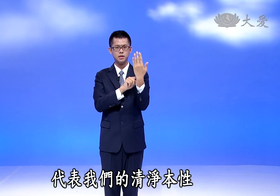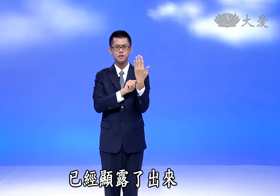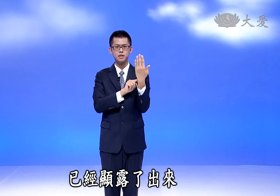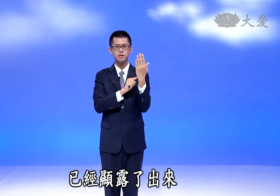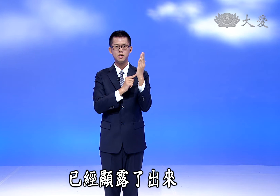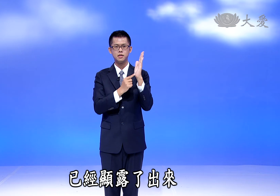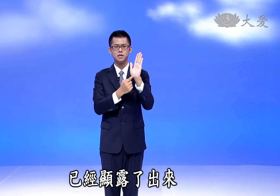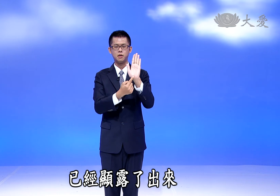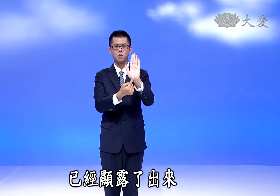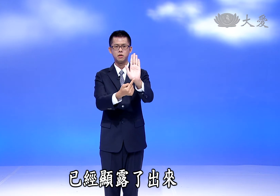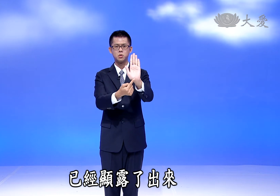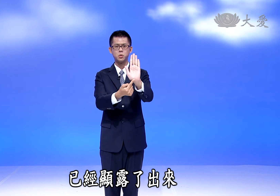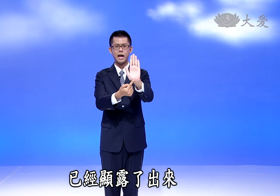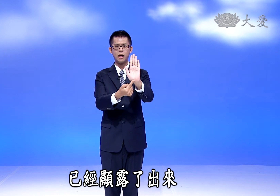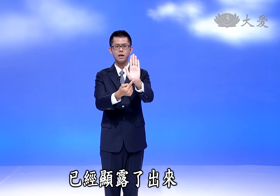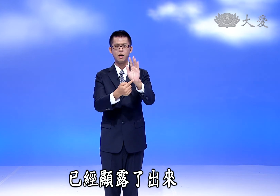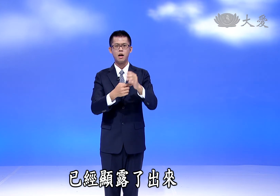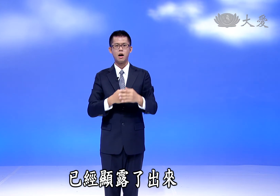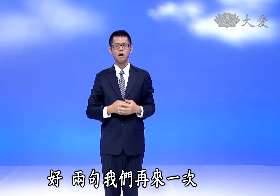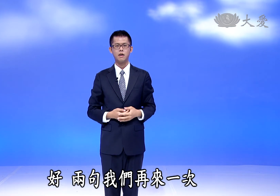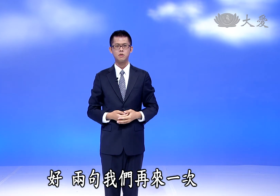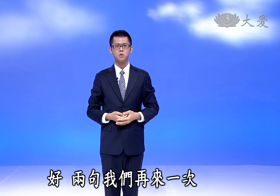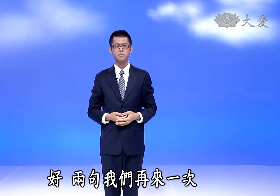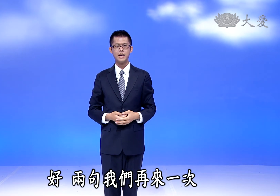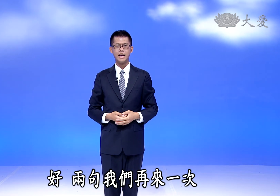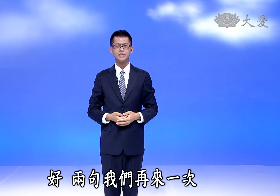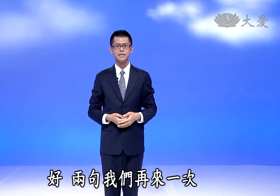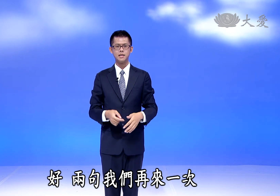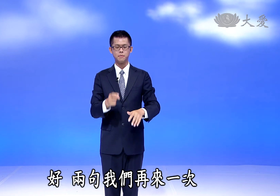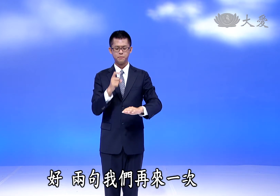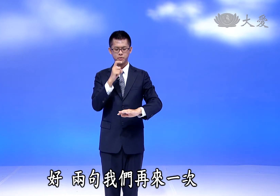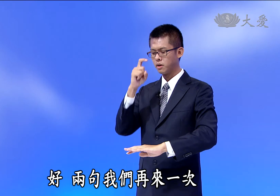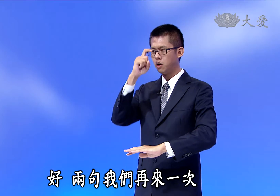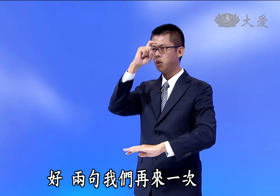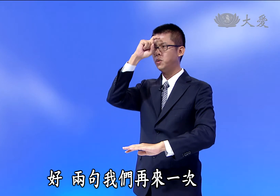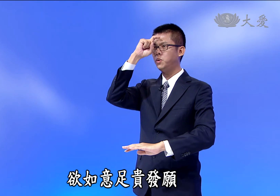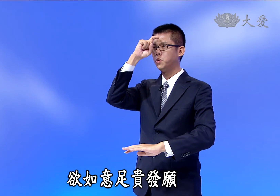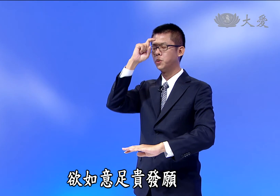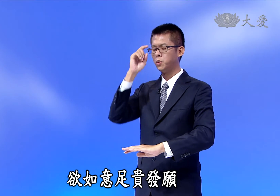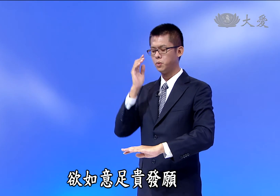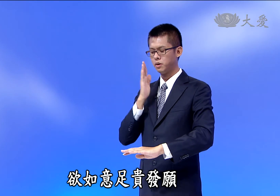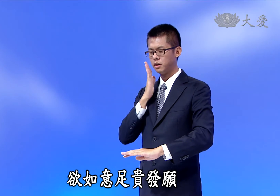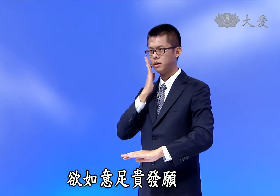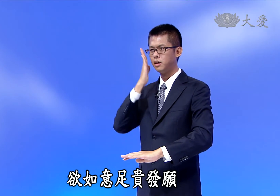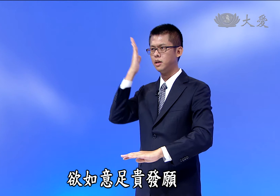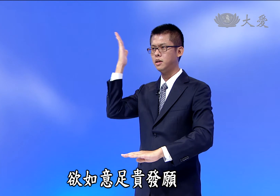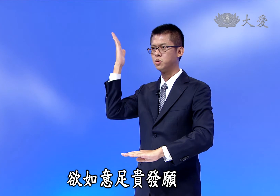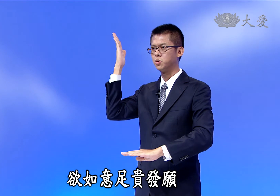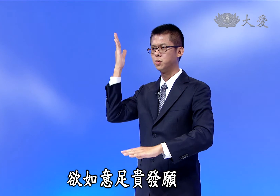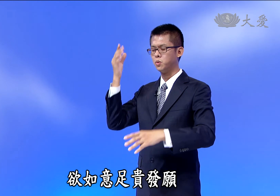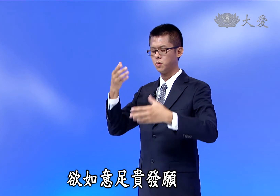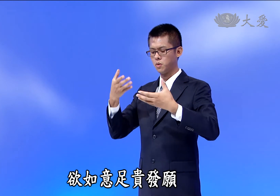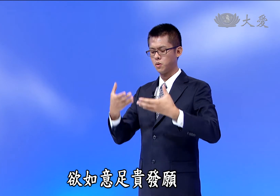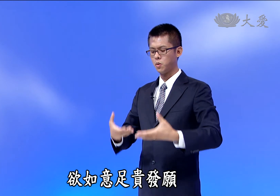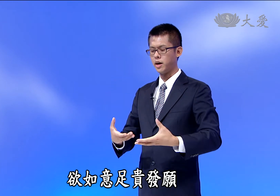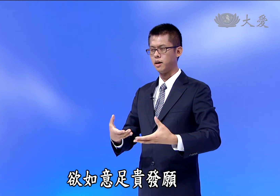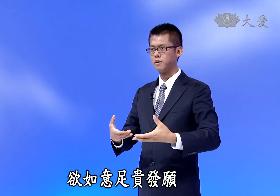经显露了出来。好，两句我们再来一次。玉如一足贵